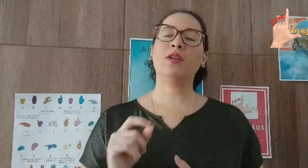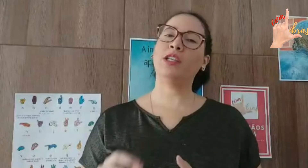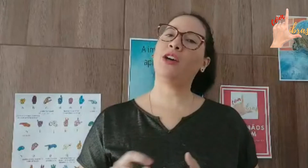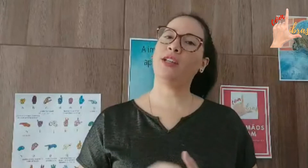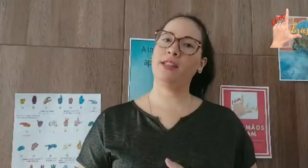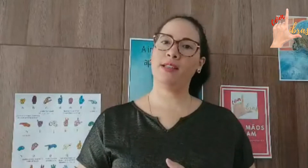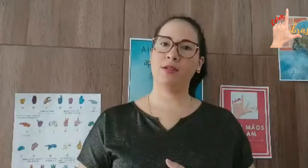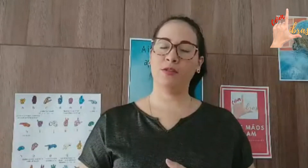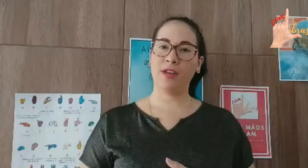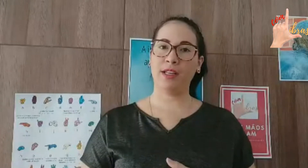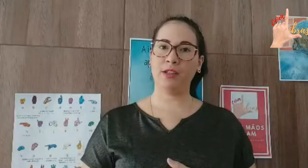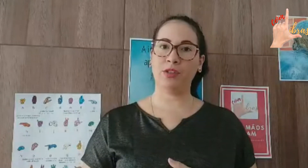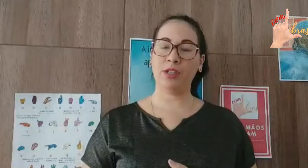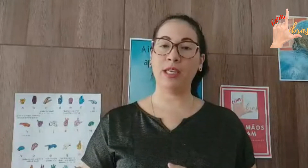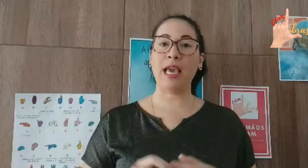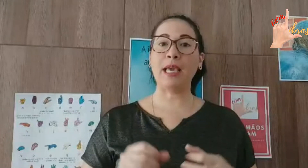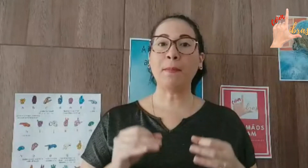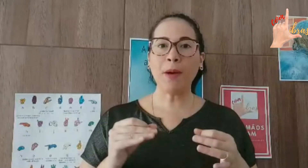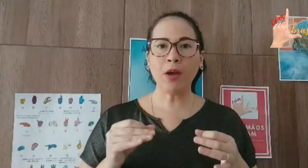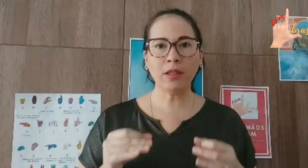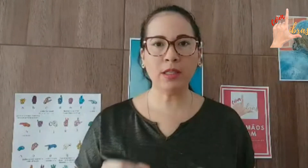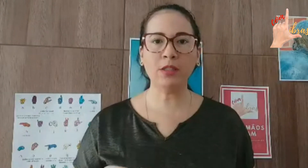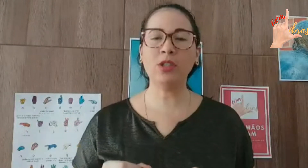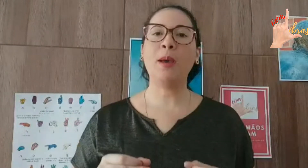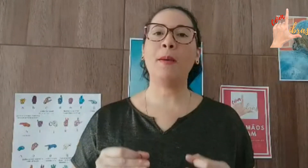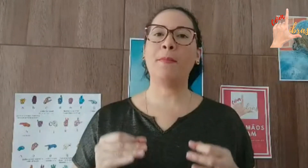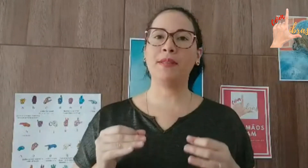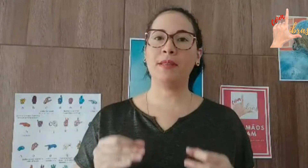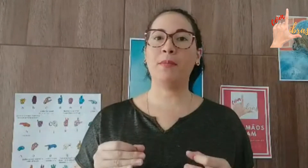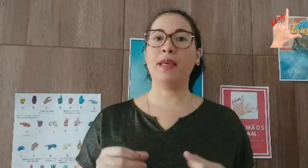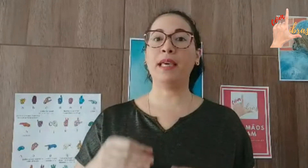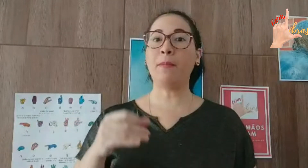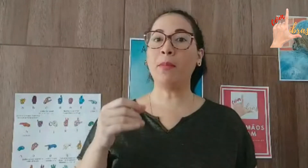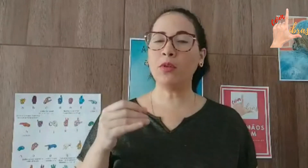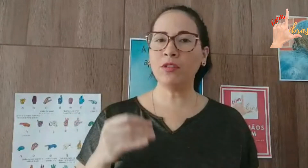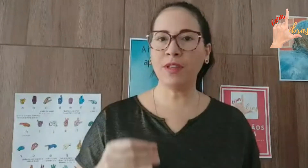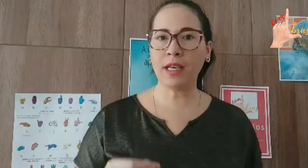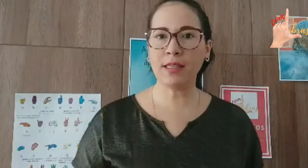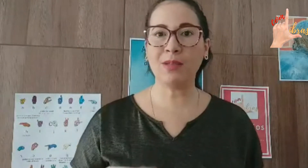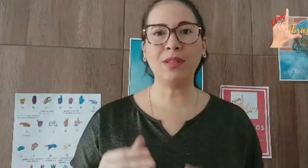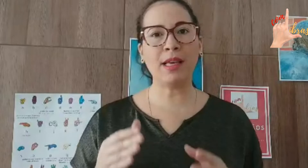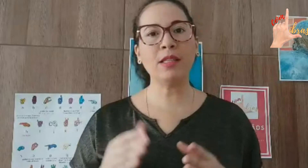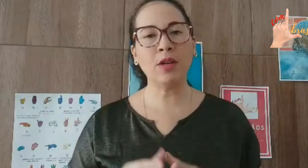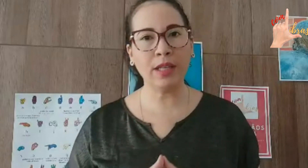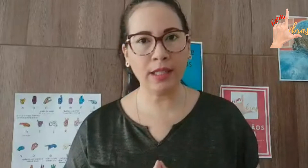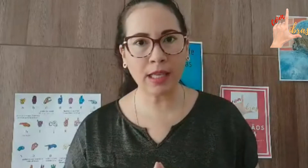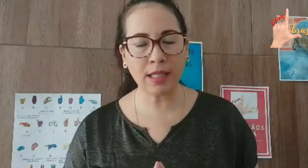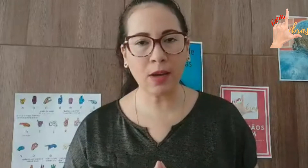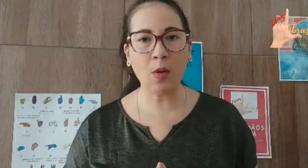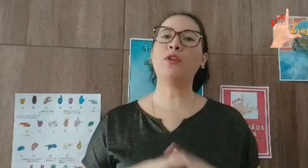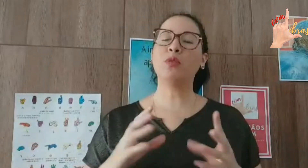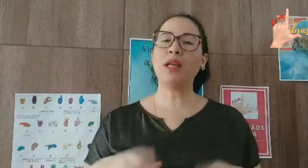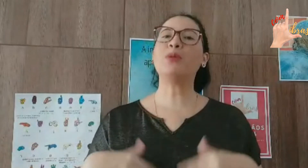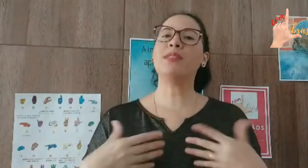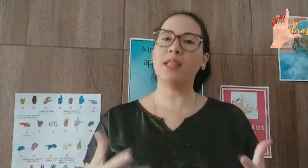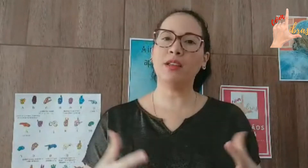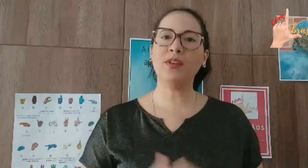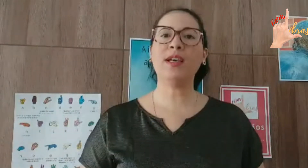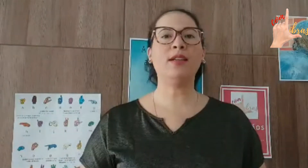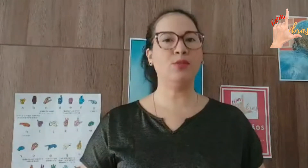e orientação diferente. E é importante perceber que a modificação dessa orientação pode mudar o significado do